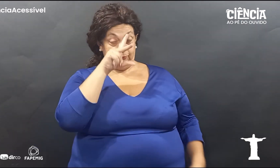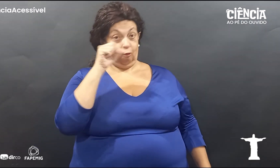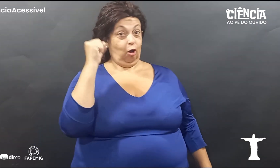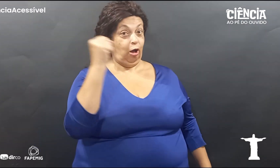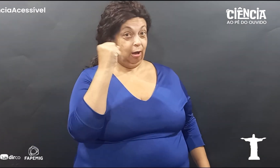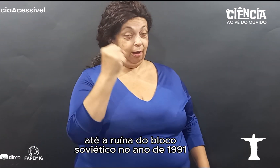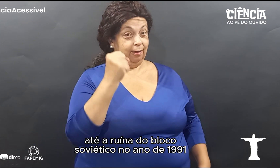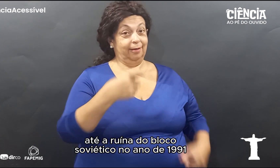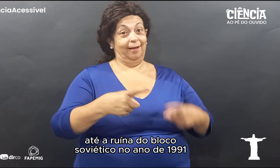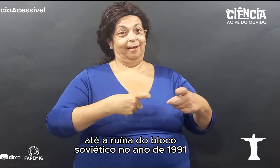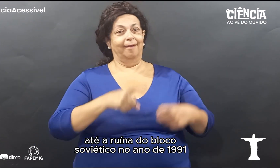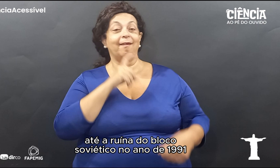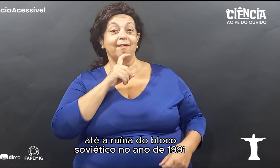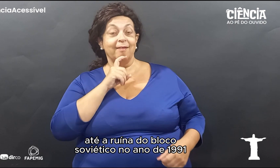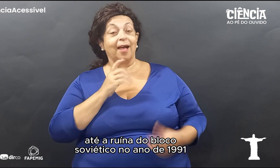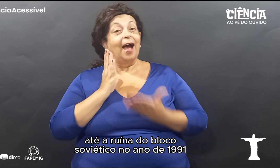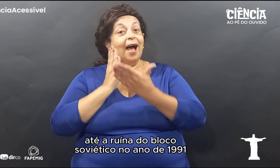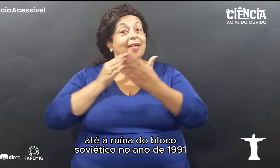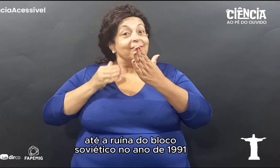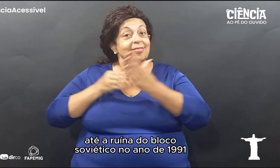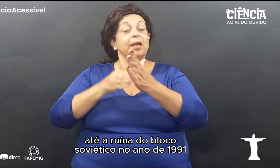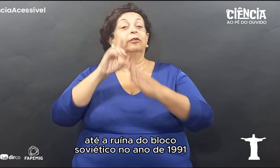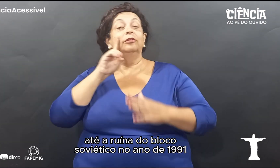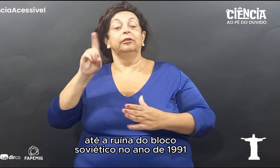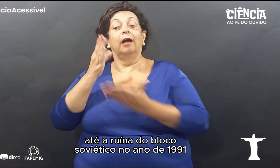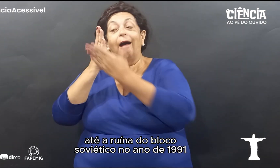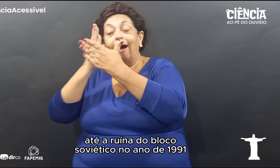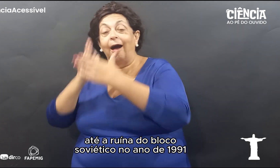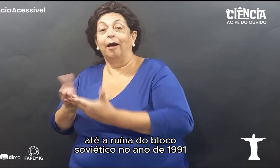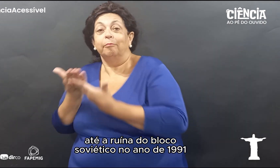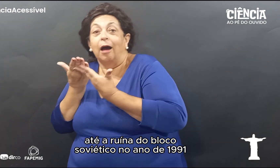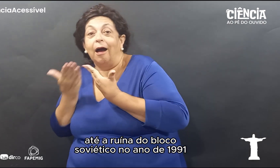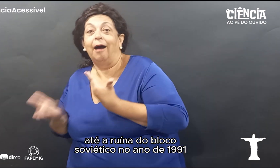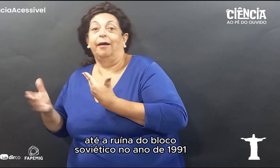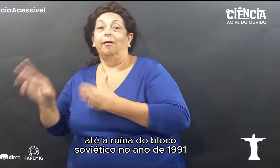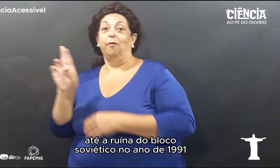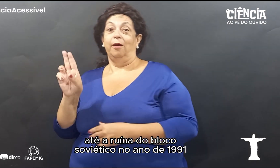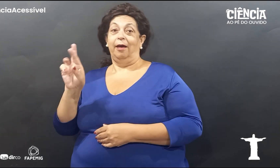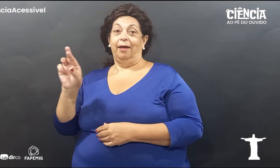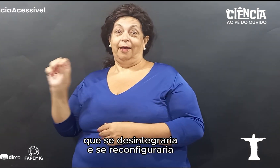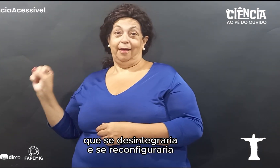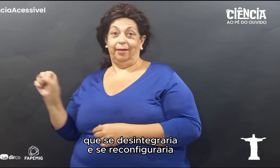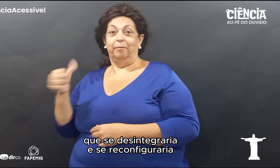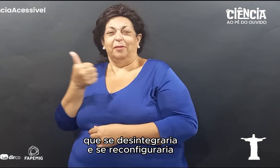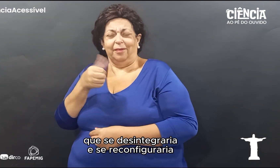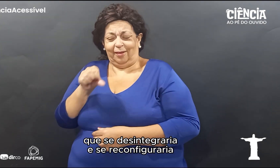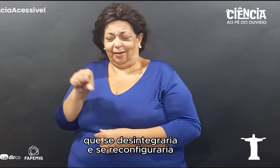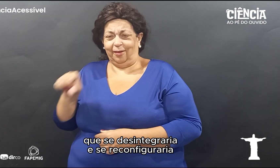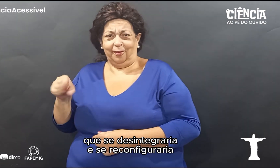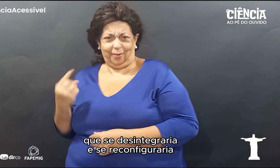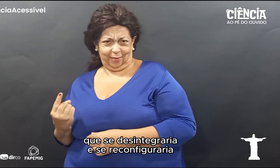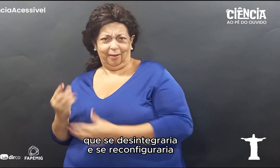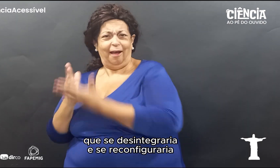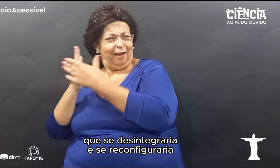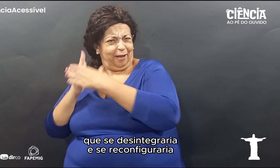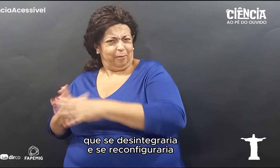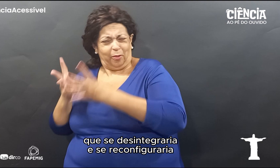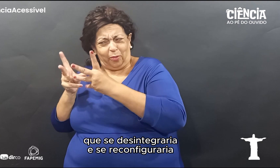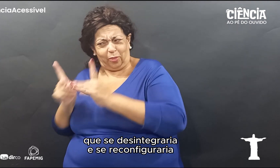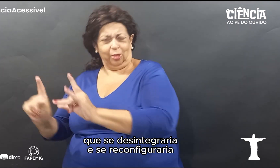Fria, até a ruína do bloco soviético no ano de 1991, que se desintegraria e